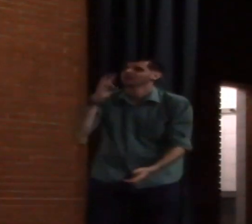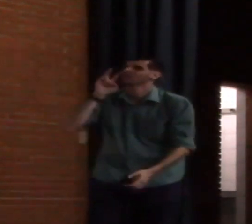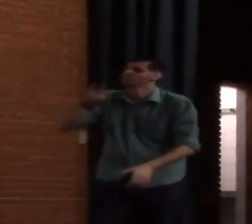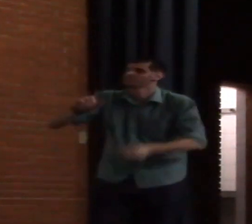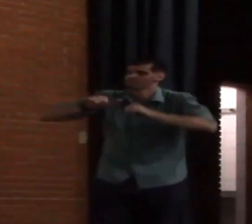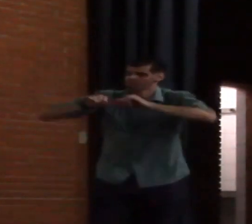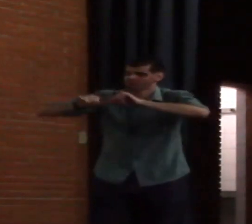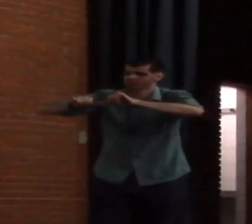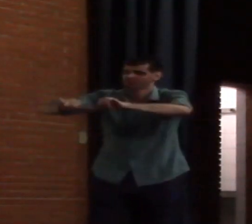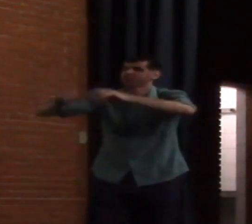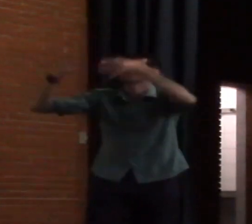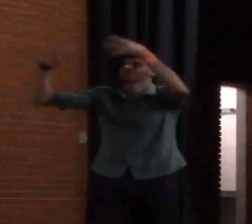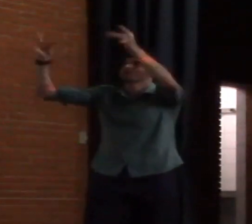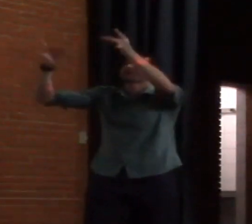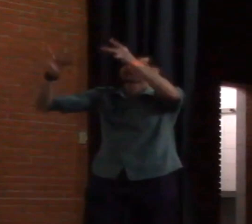eles tinham que colocar, os surdos